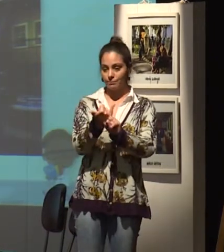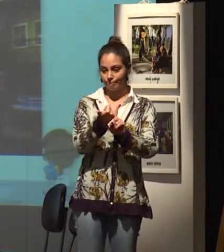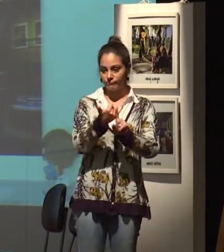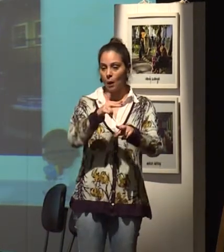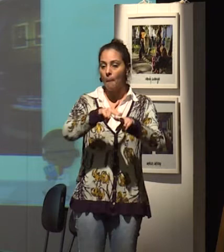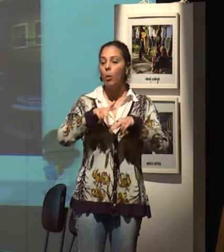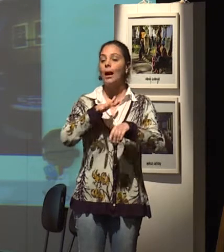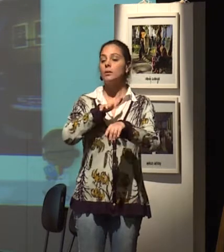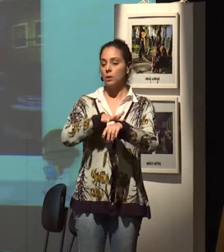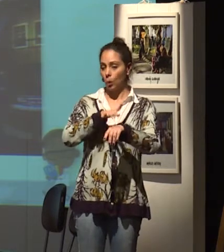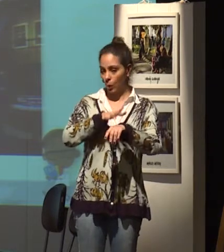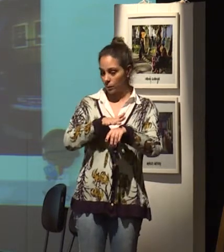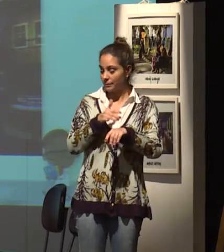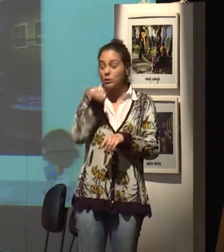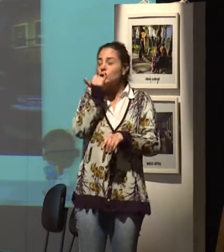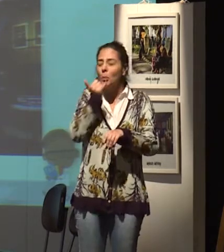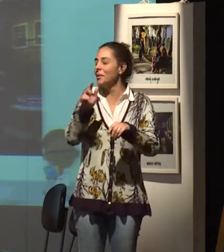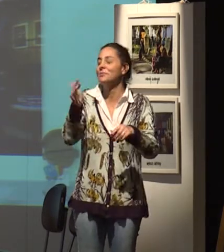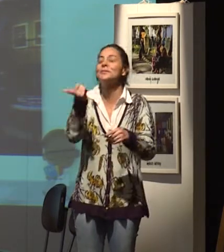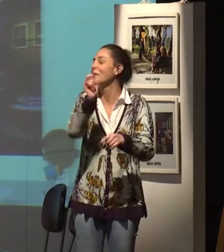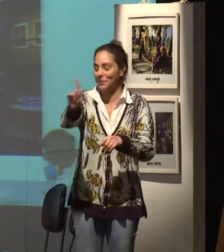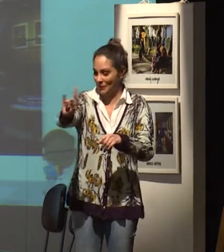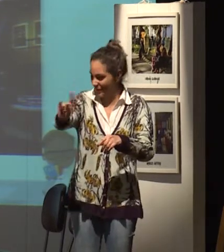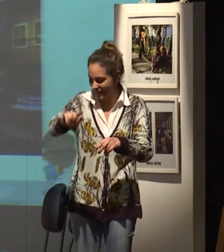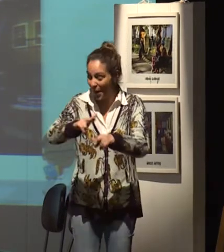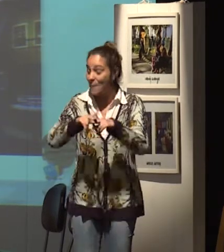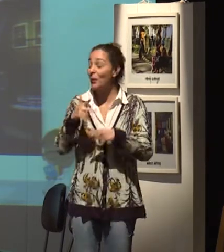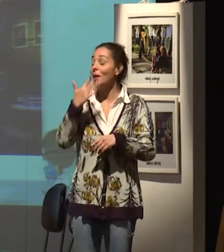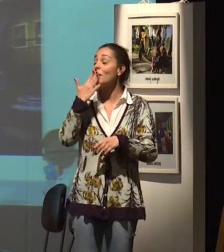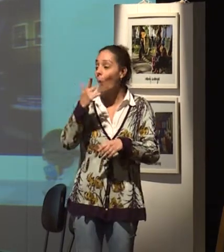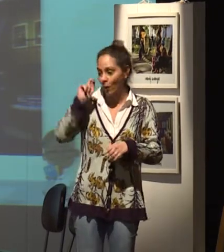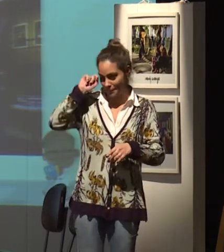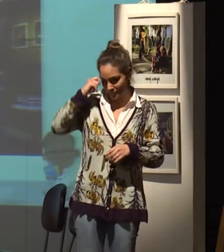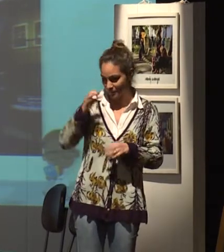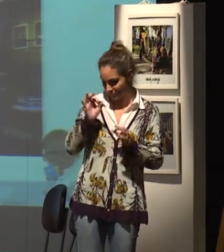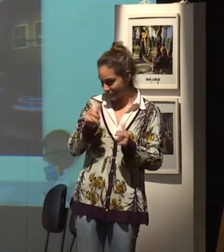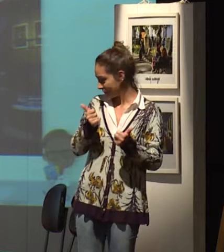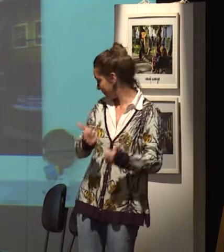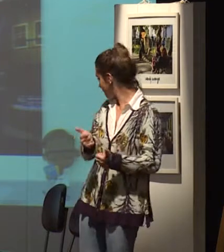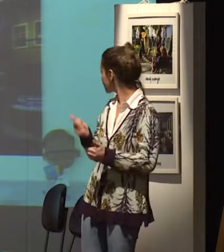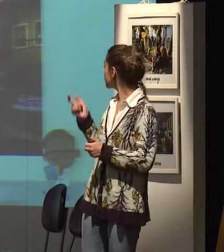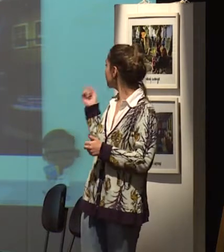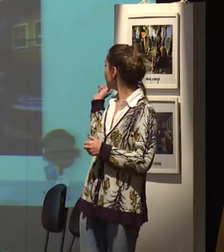estava sofrendo caso de bullying, por causa, por causa de sua cor, por ela ser negra.